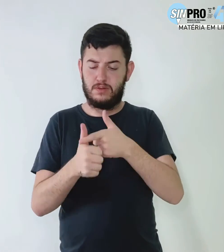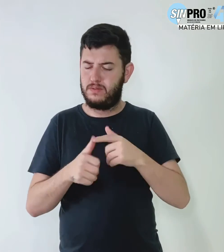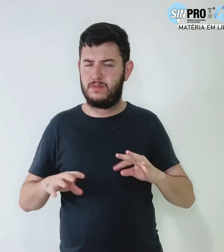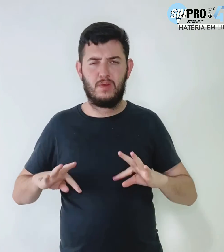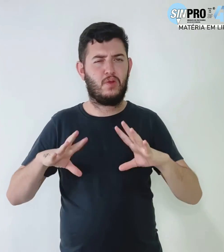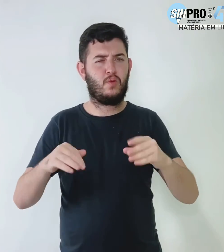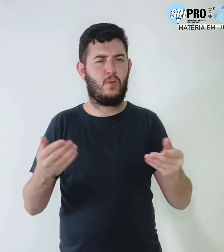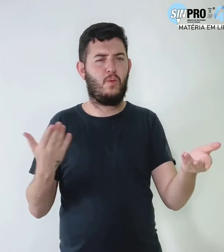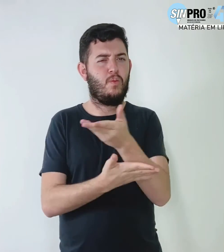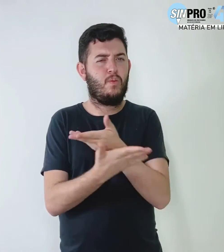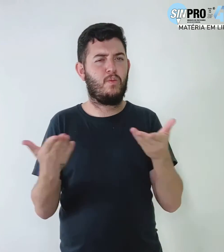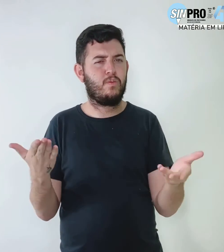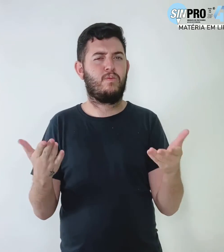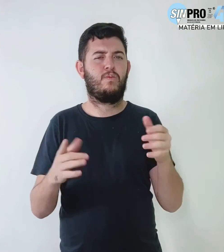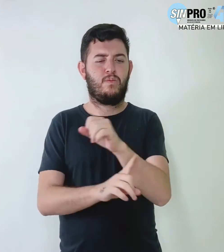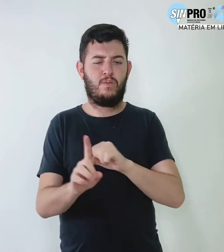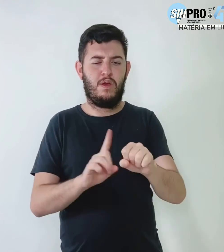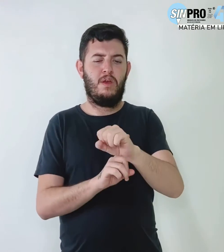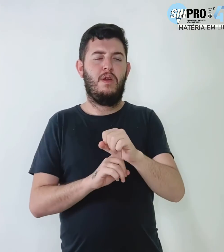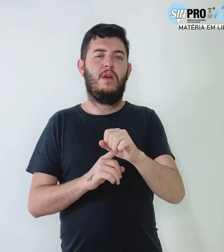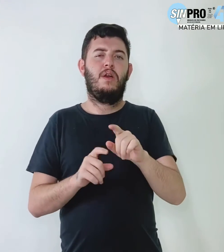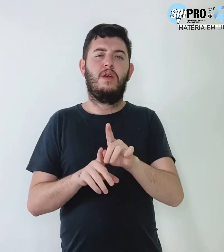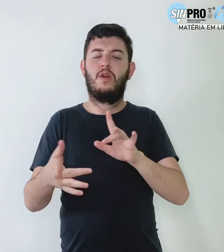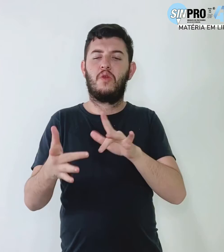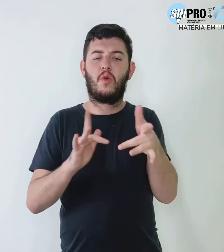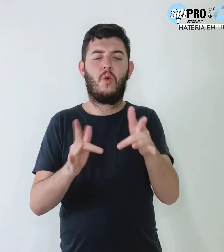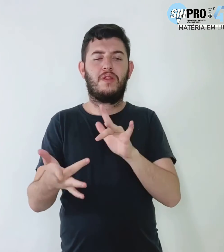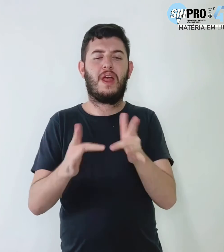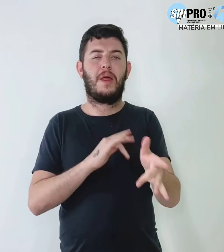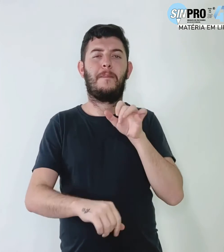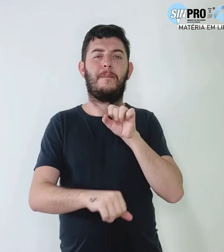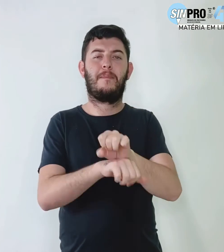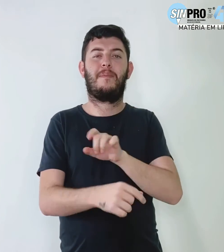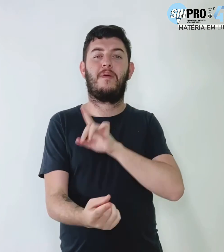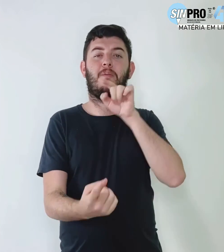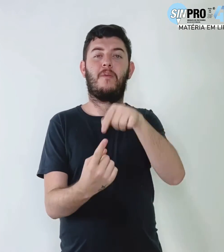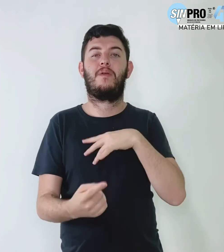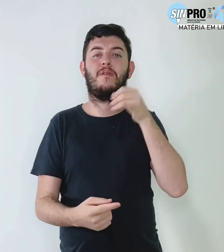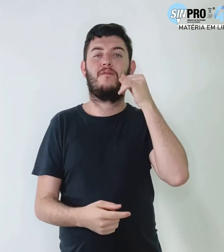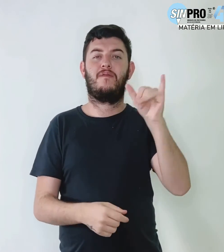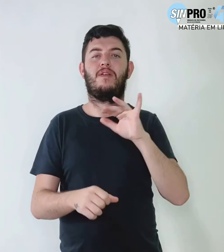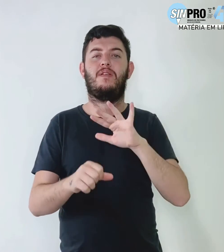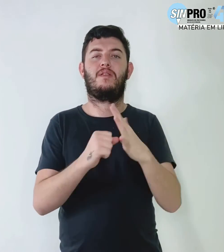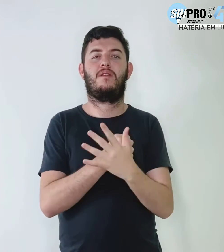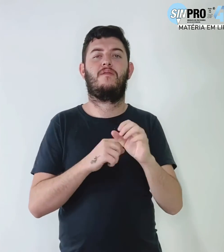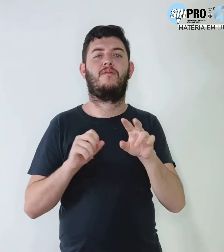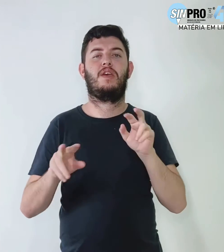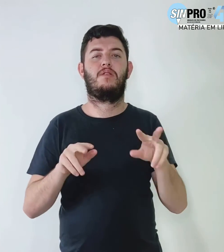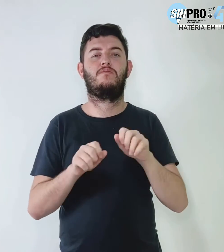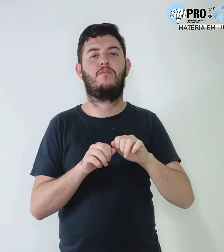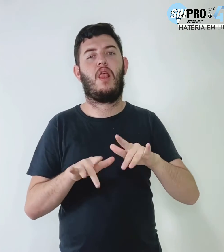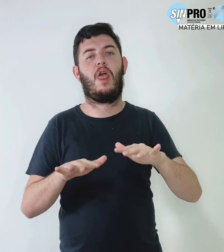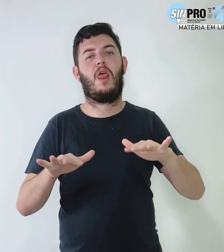deve suspender todas as interações sociais e físicas para bloquear a transmissão do